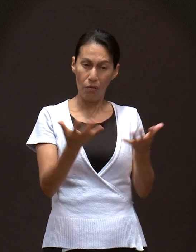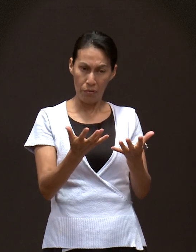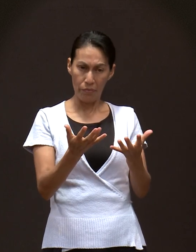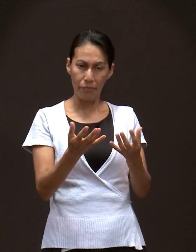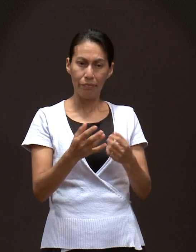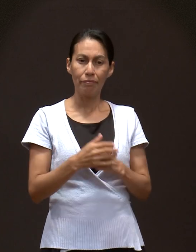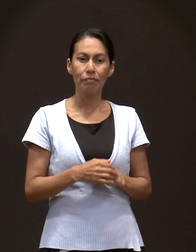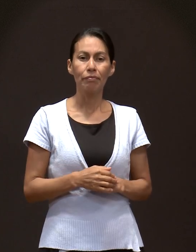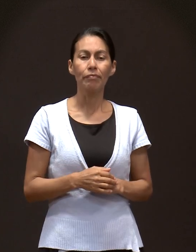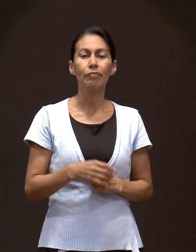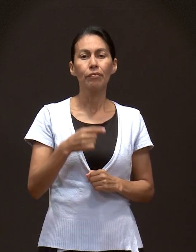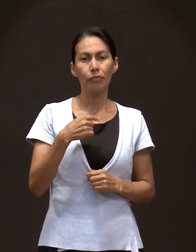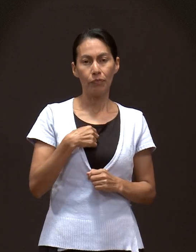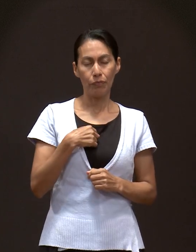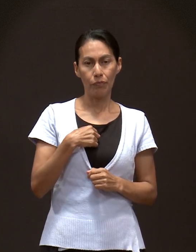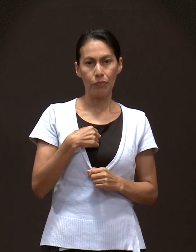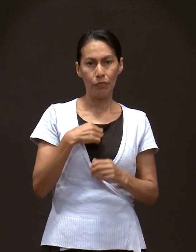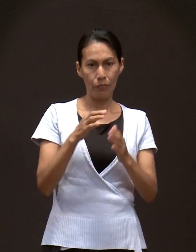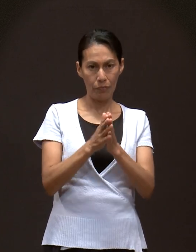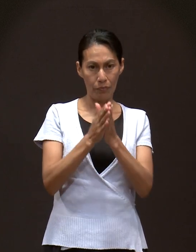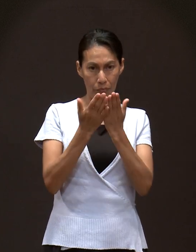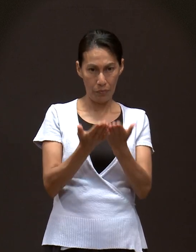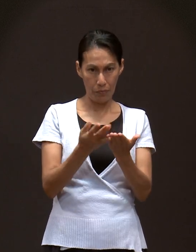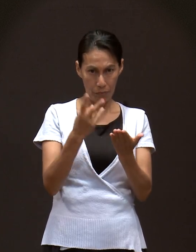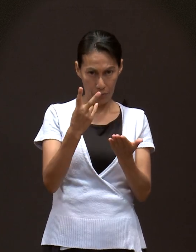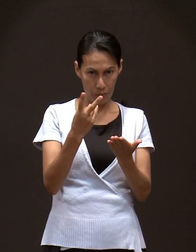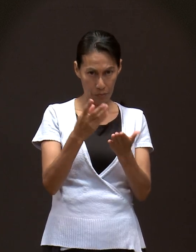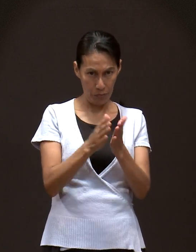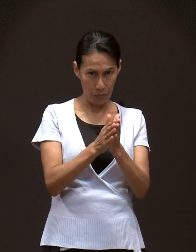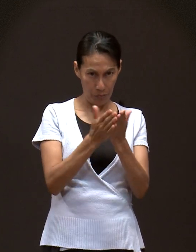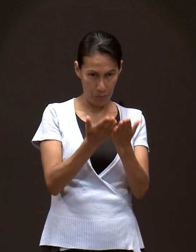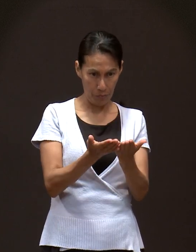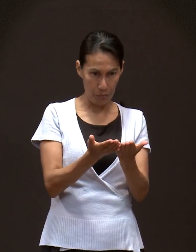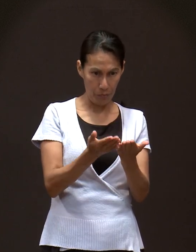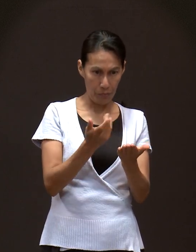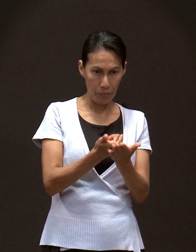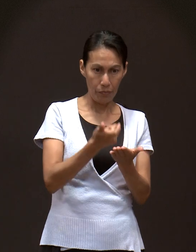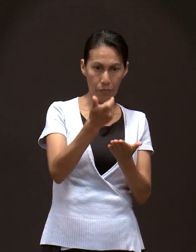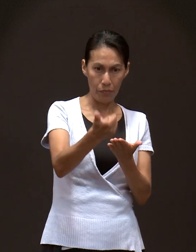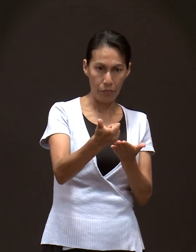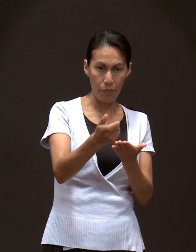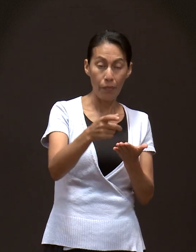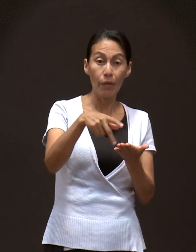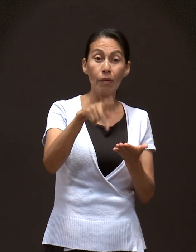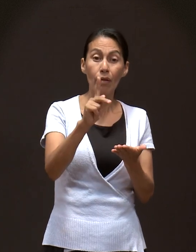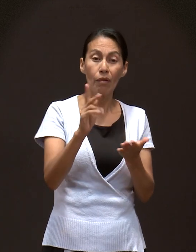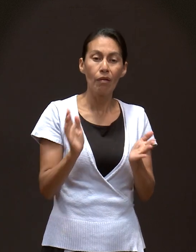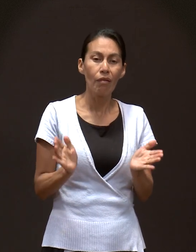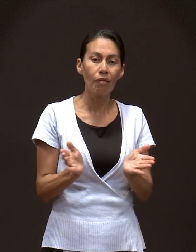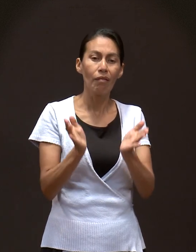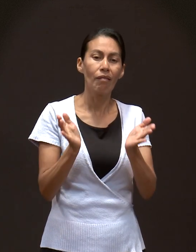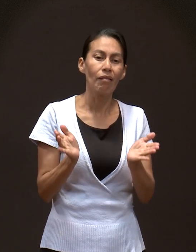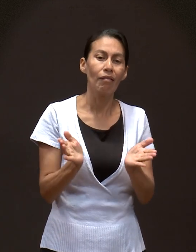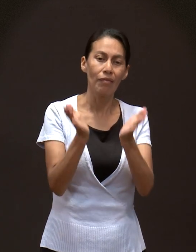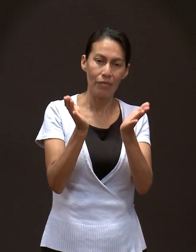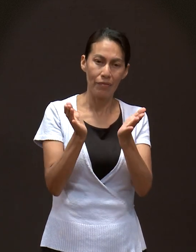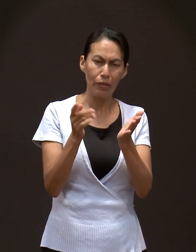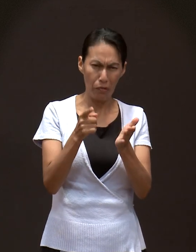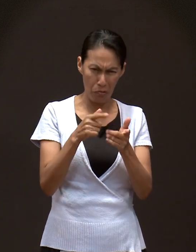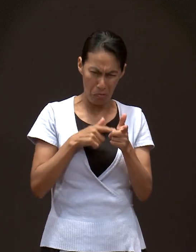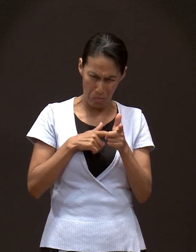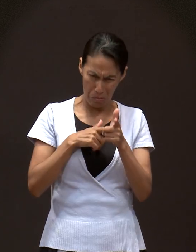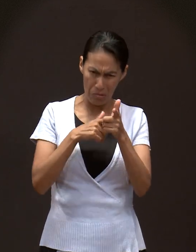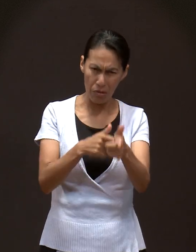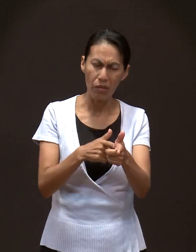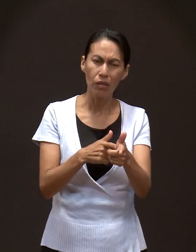colportando. Y me dice, yo te voy a dar el dinero de los dos libros. Pero para incentivarte y